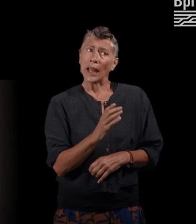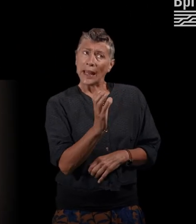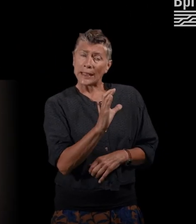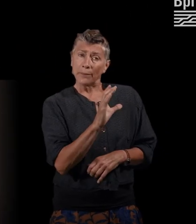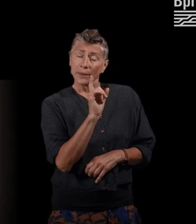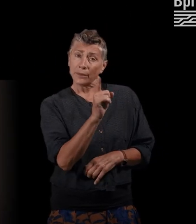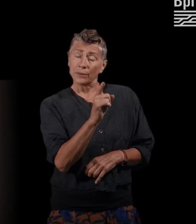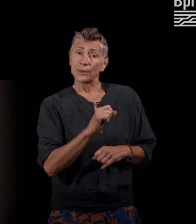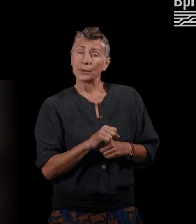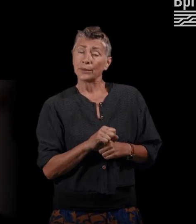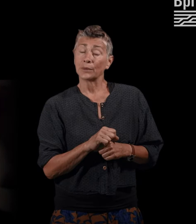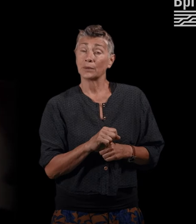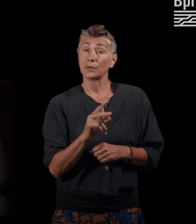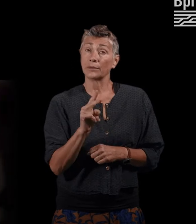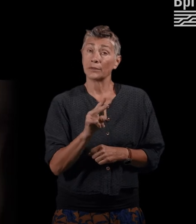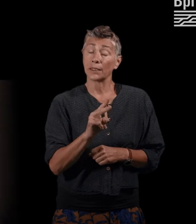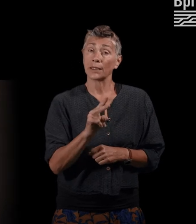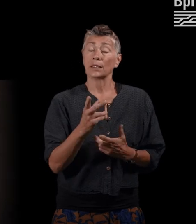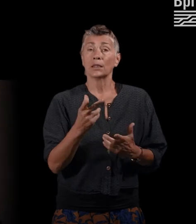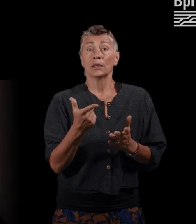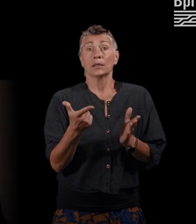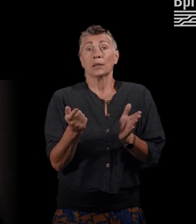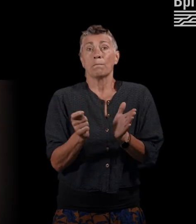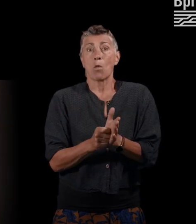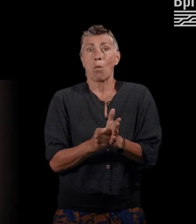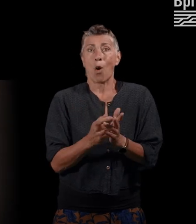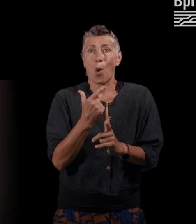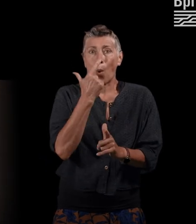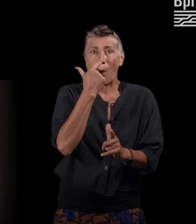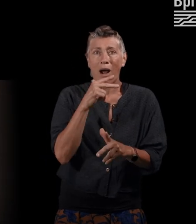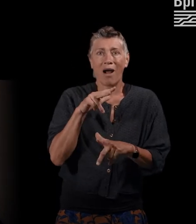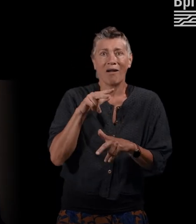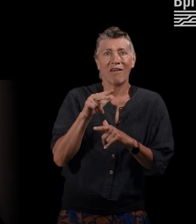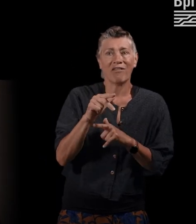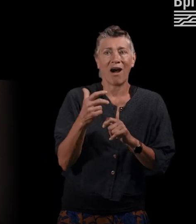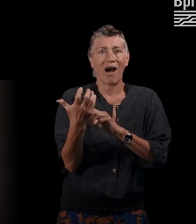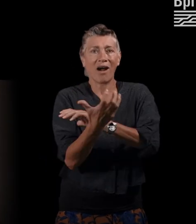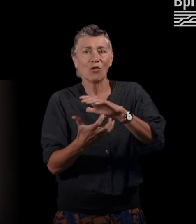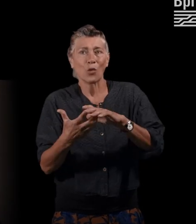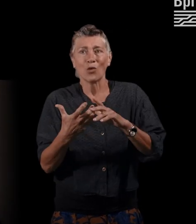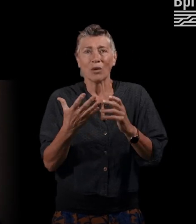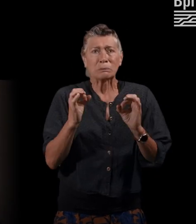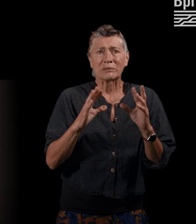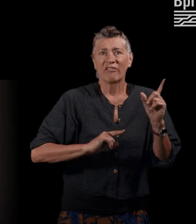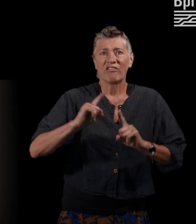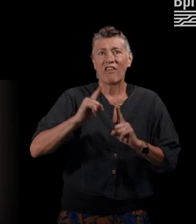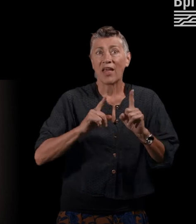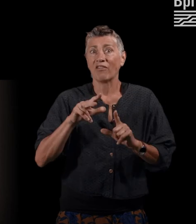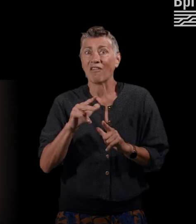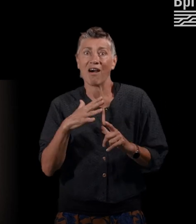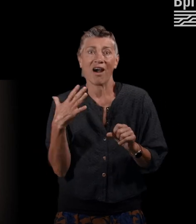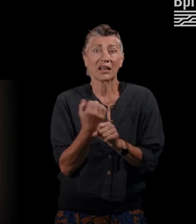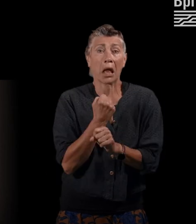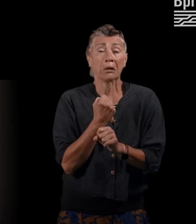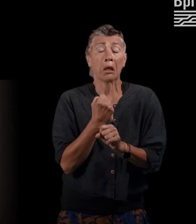dit, hein, c'est effectivement, il y a eu ce moment où on y a cru, où la révolution, comme vous le dites, est une fête. Mais très vite, finalement, ça